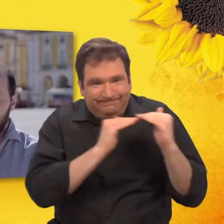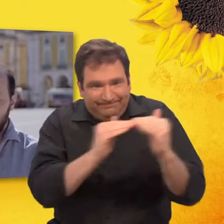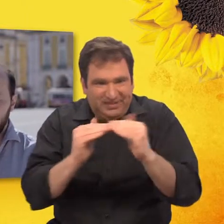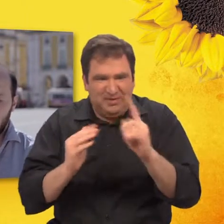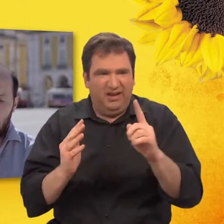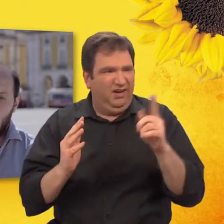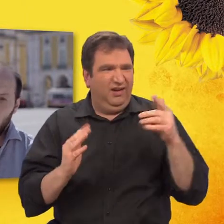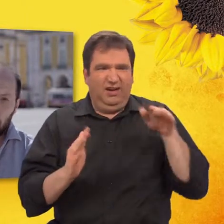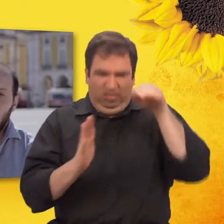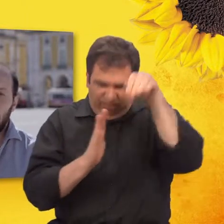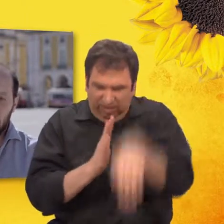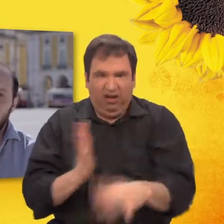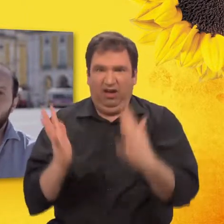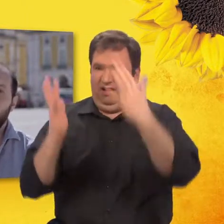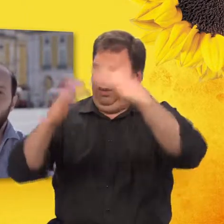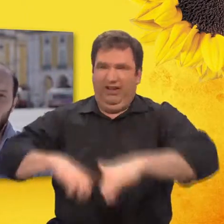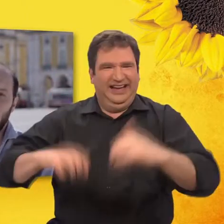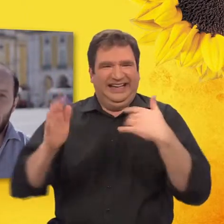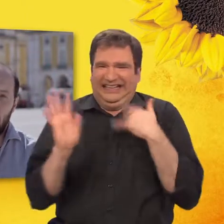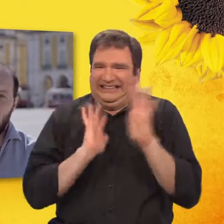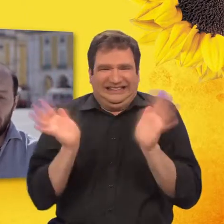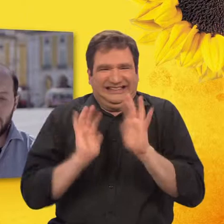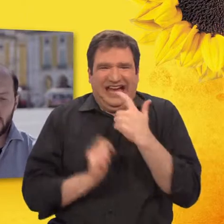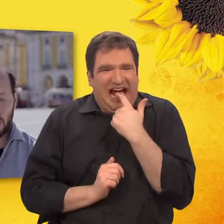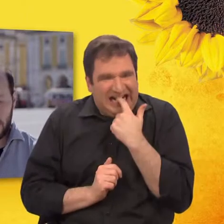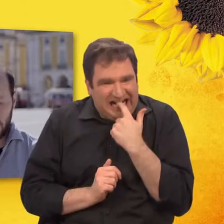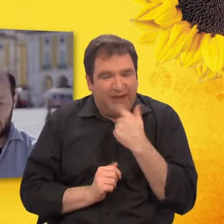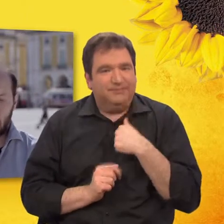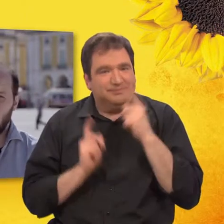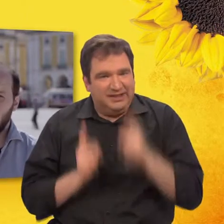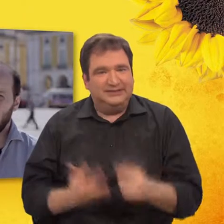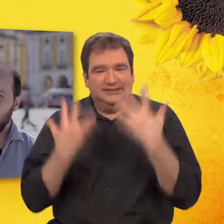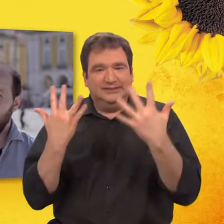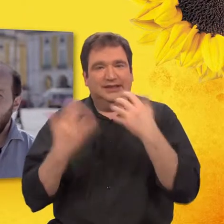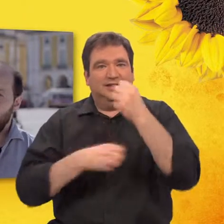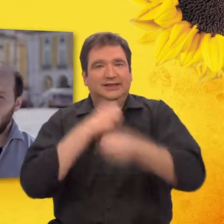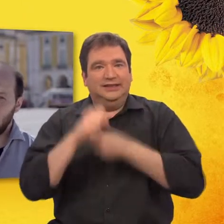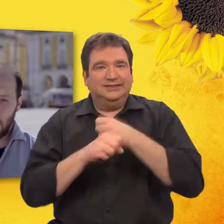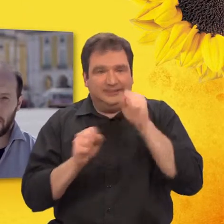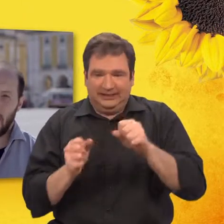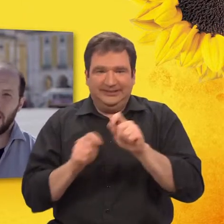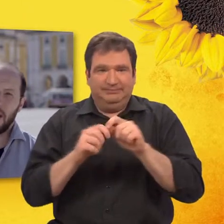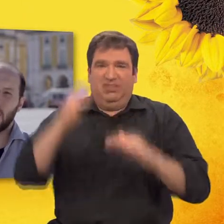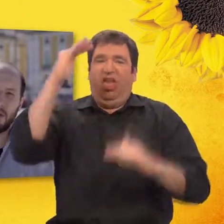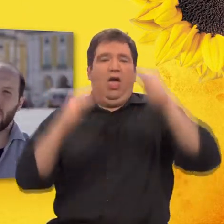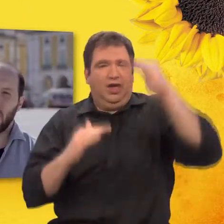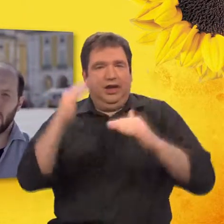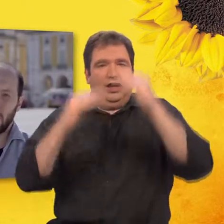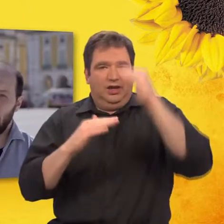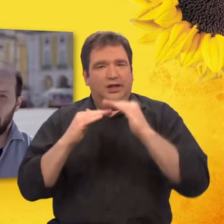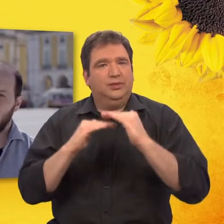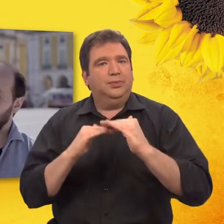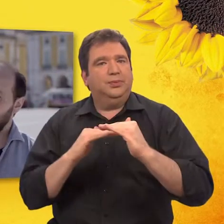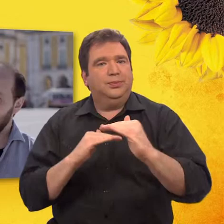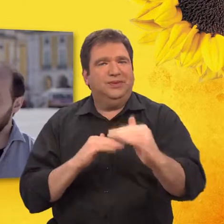as democracias. O que acontece é que esta crise põe todo esse legado em risco. 10 anos é o que nós precisamos para estabilizar a situação que nós